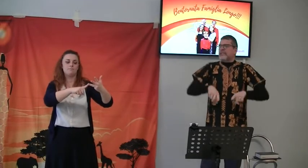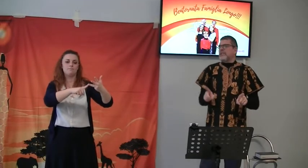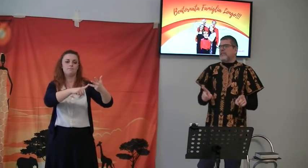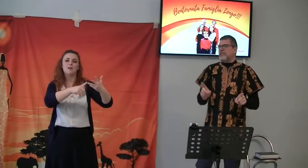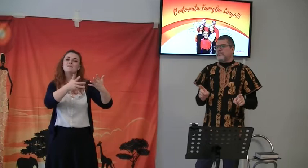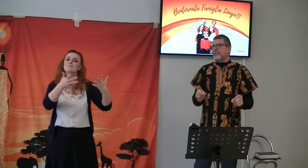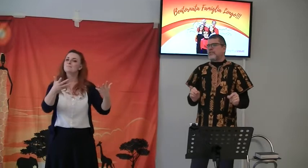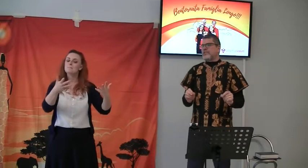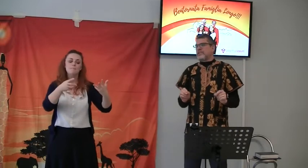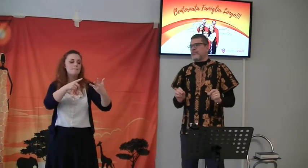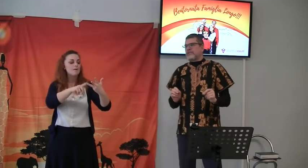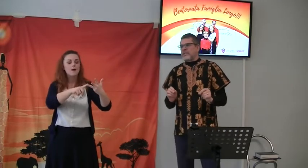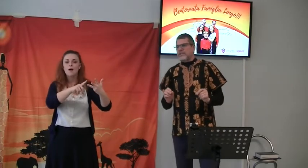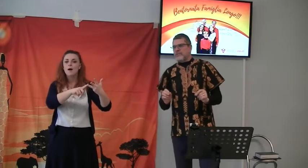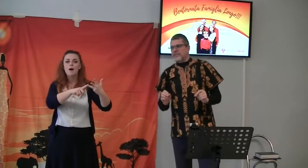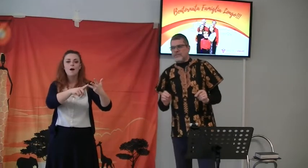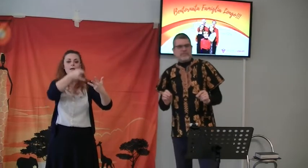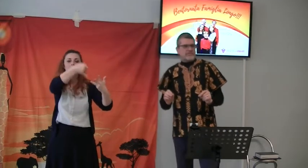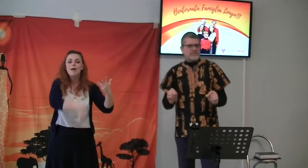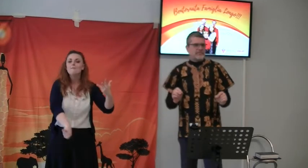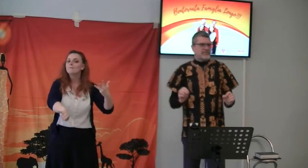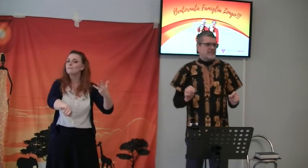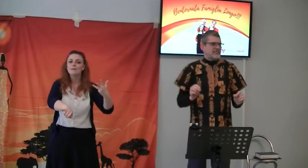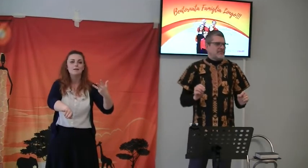Ma indirettamente, sapete con chi ce la stiamo prendendo?